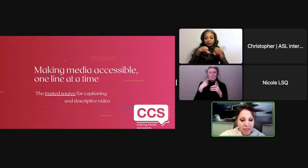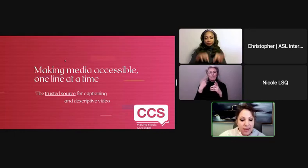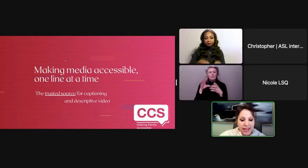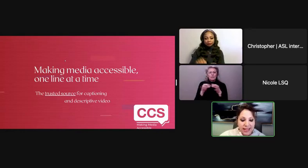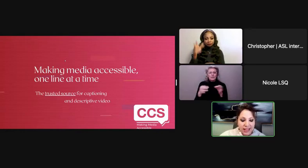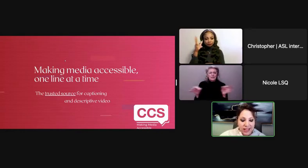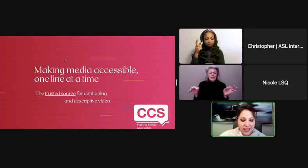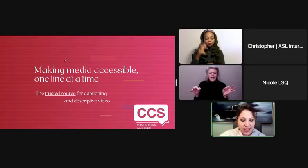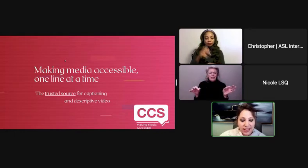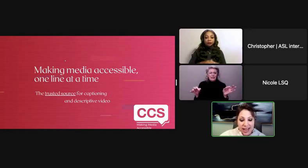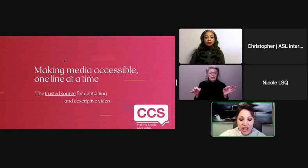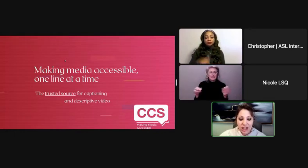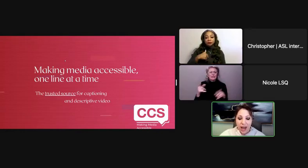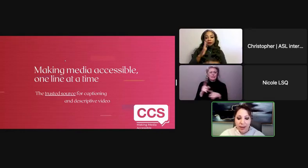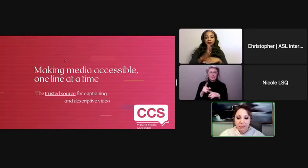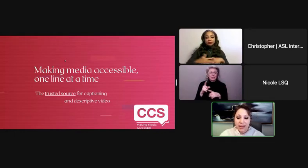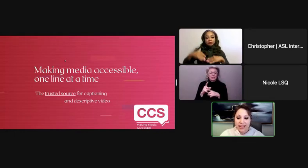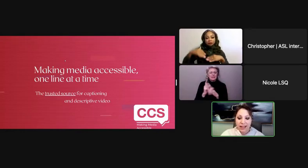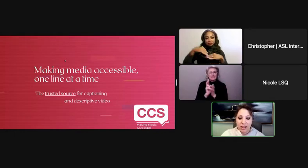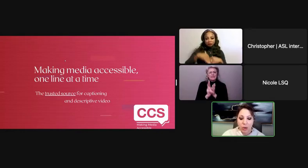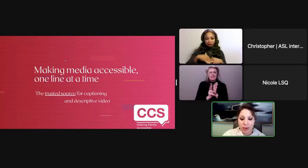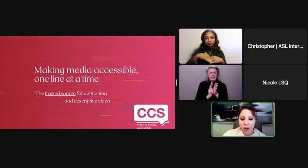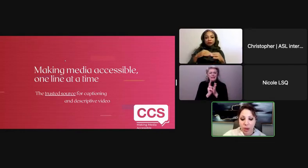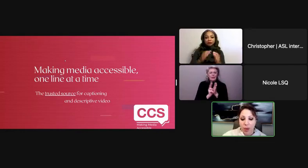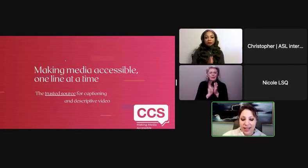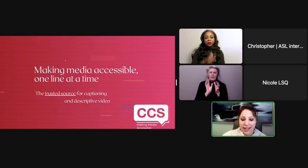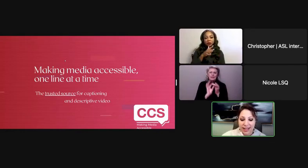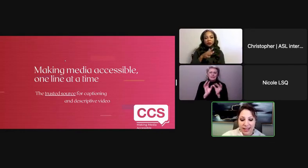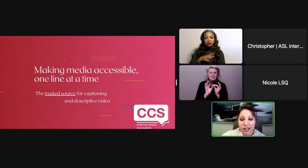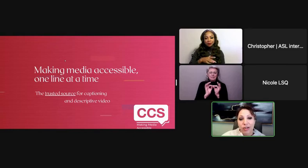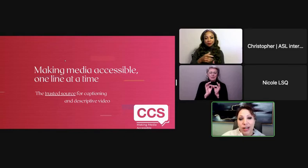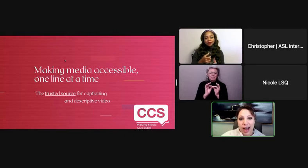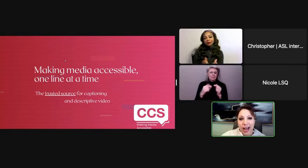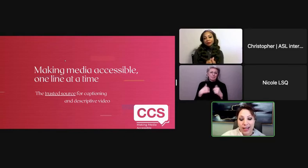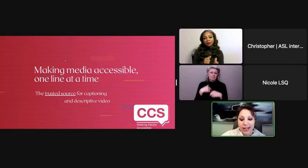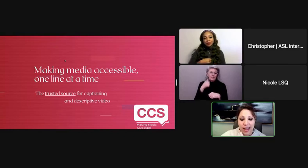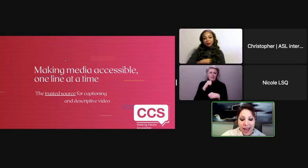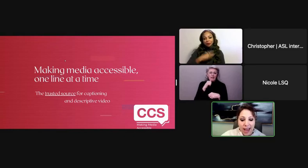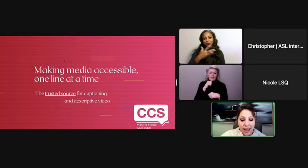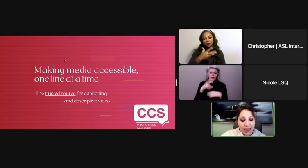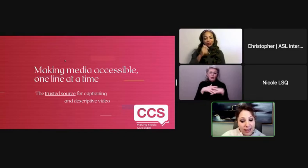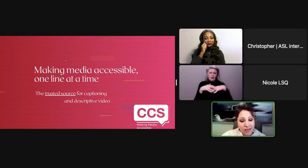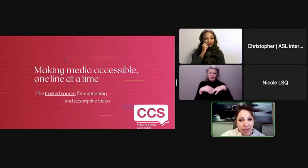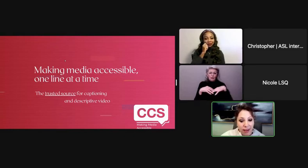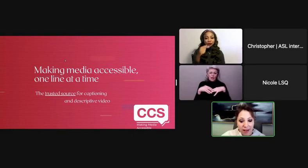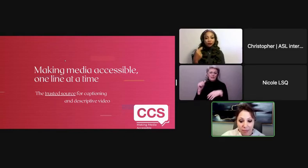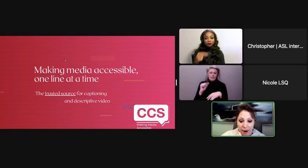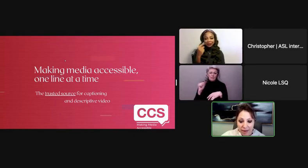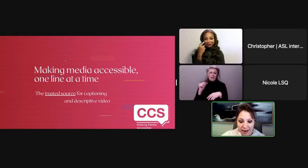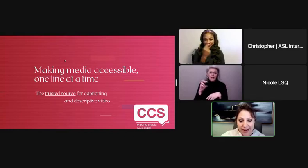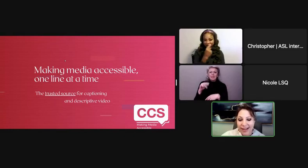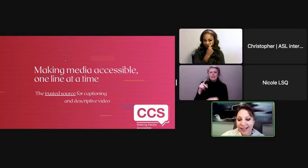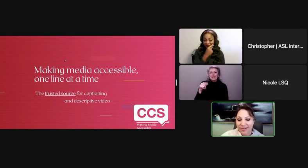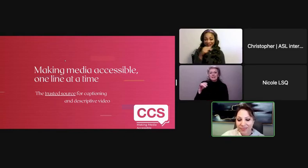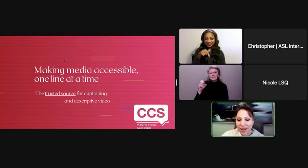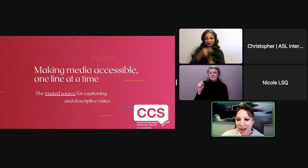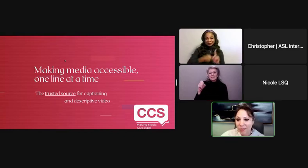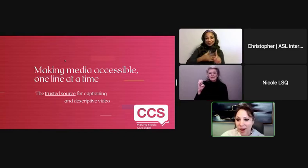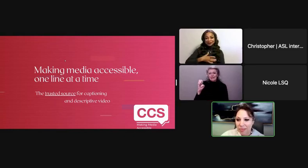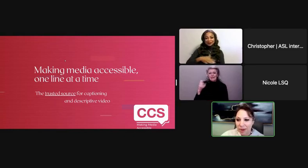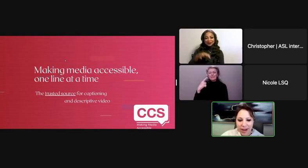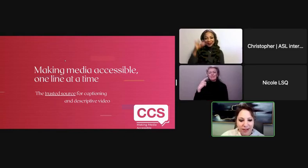et la vidéo description. Je suis une femme autochtone à Nishnabé-Métissé, à la peau blanche, aux yeux